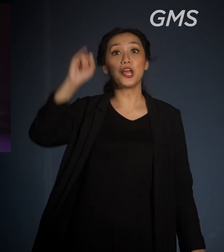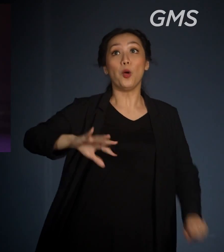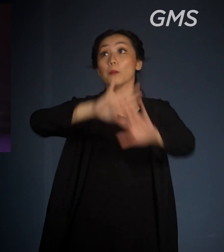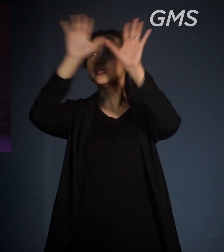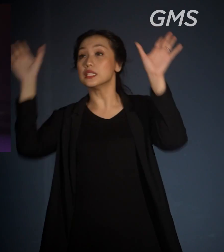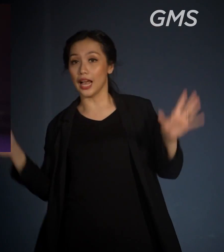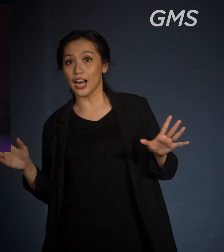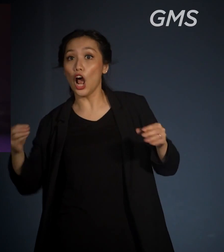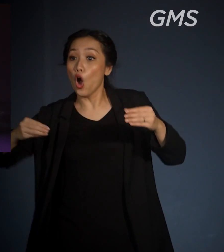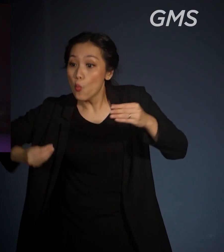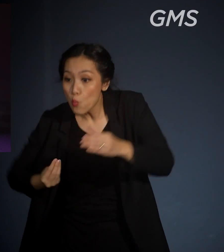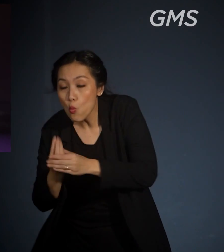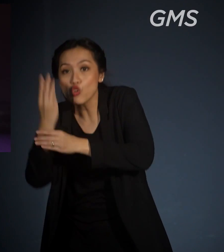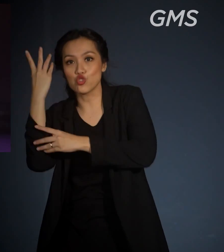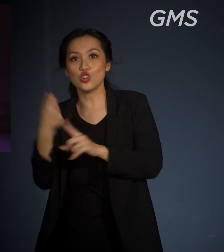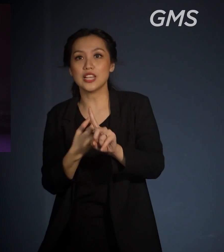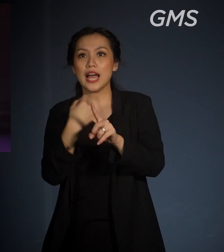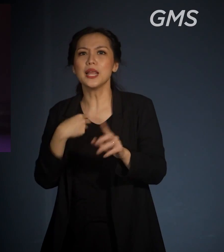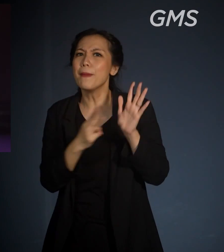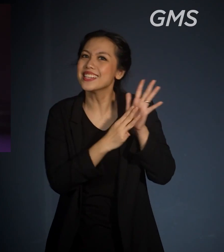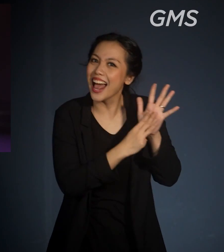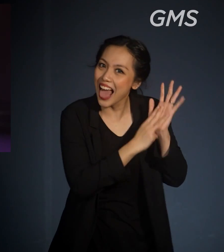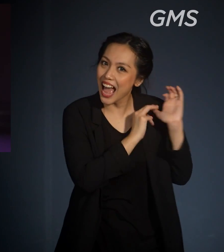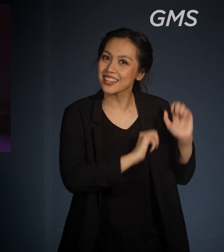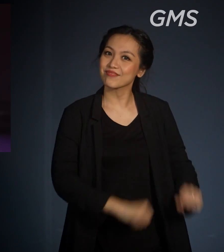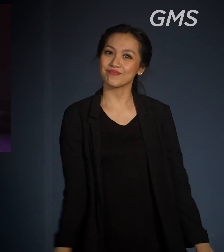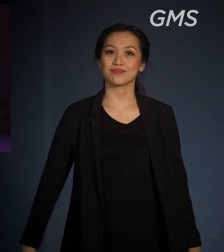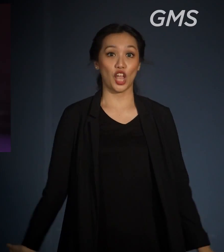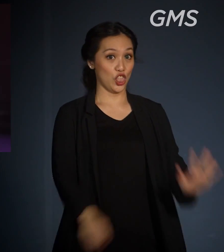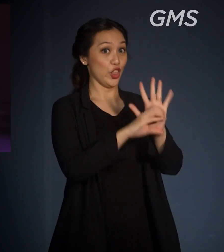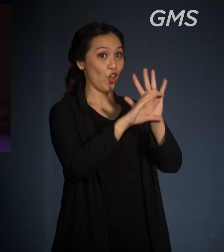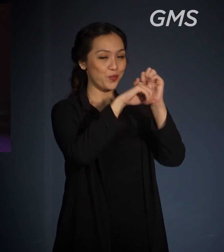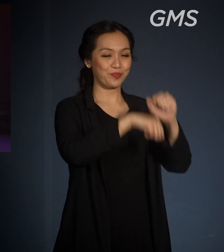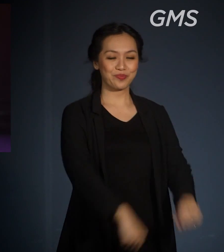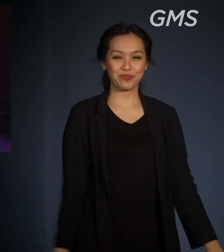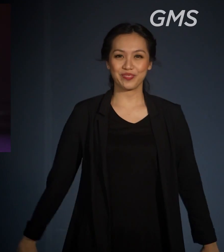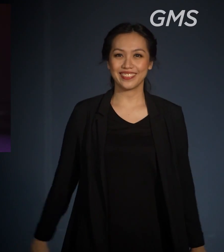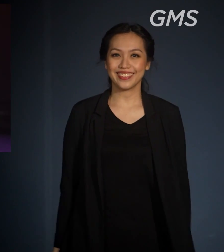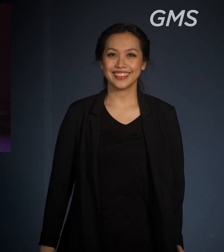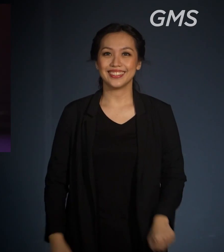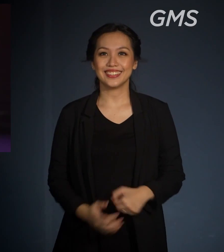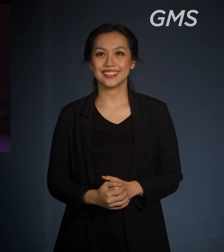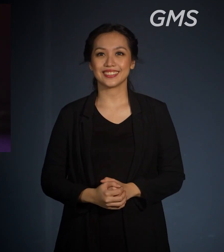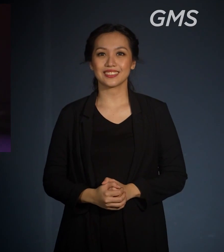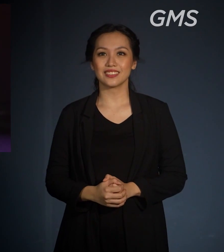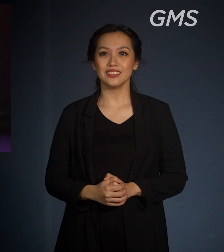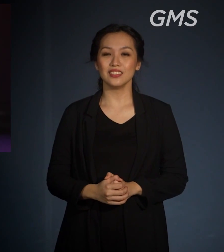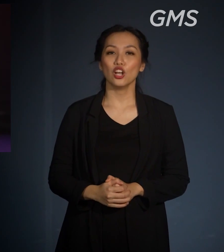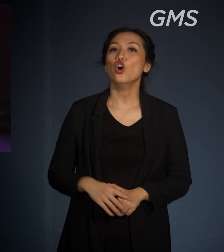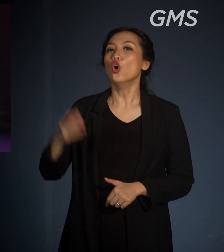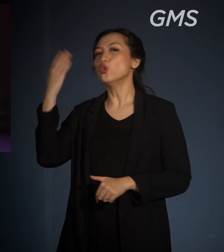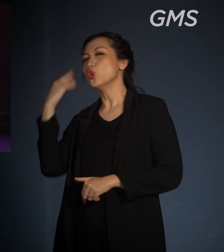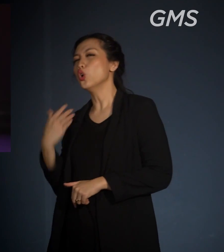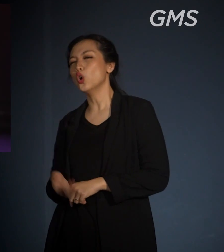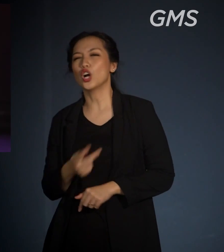adanya tantangan, karena adanya masalah. Contoh ya, mana ada dulu kita kepikiran